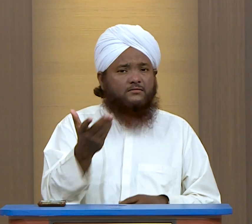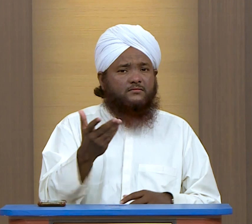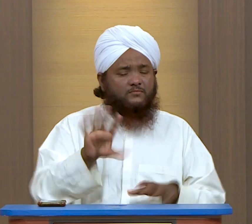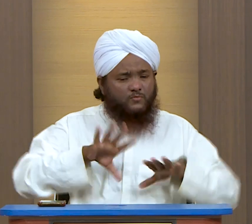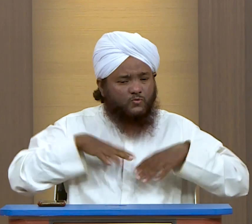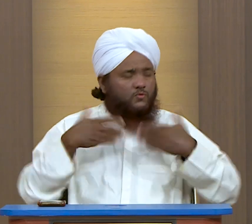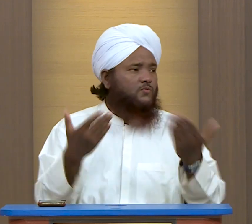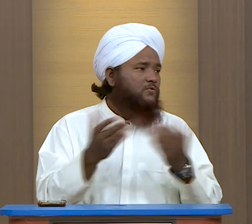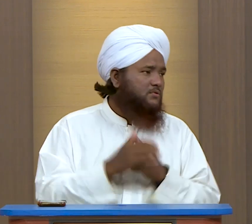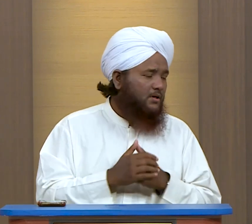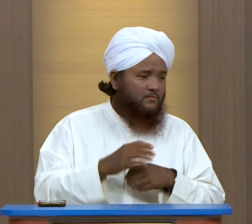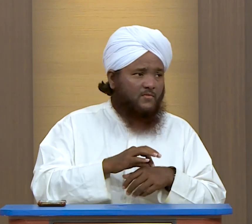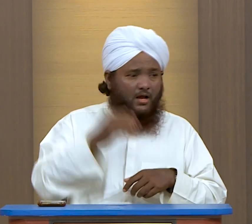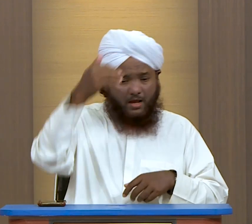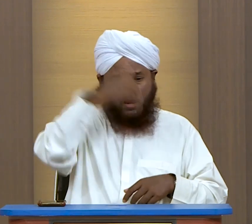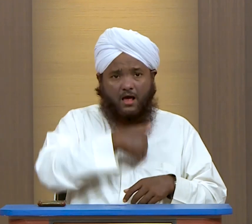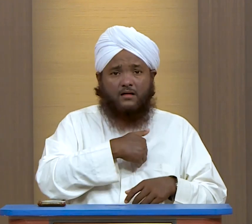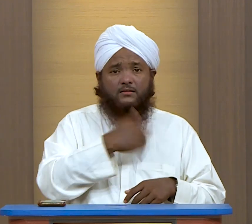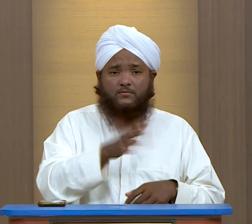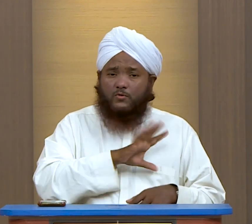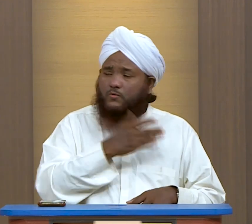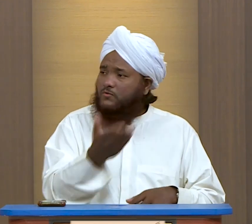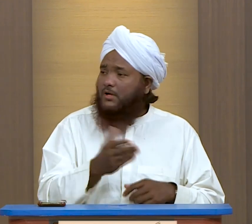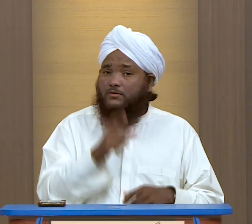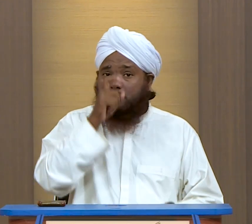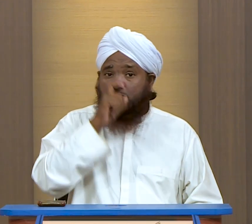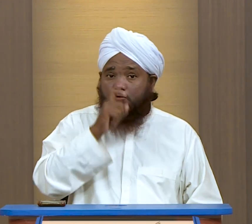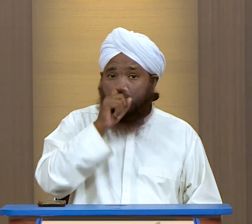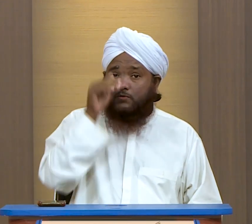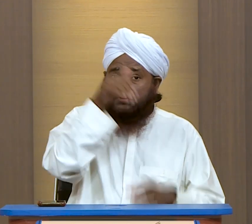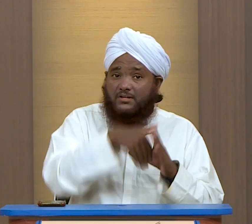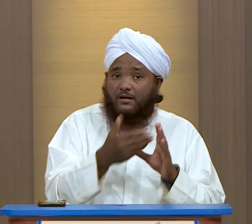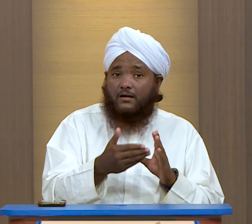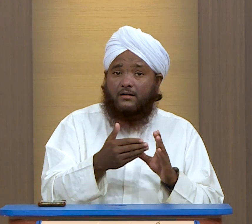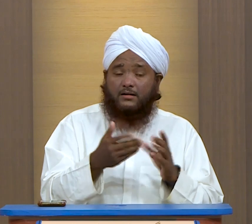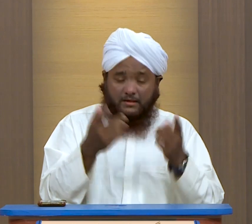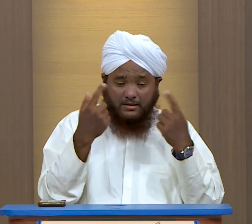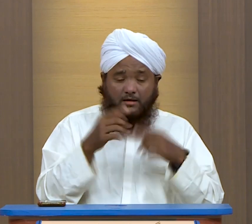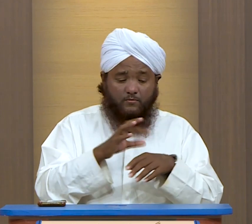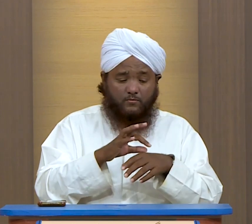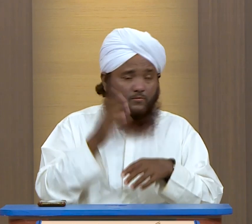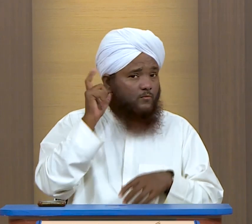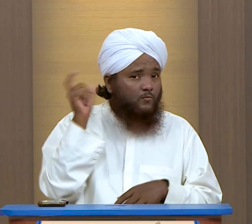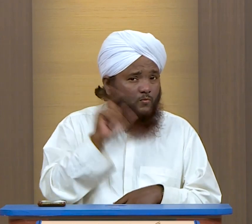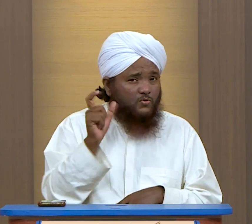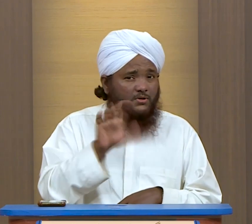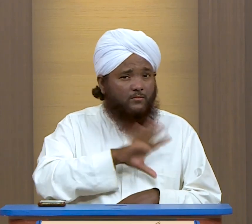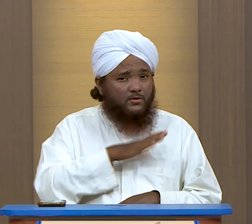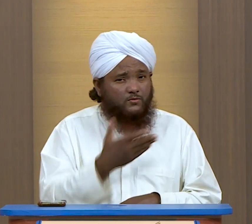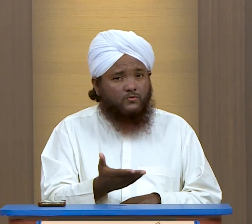کا بھی سبب بنتا ہے۔ جھوٹ ایک ایسا مرض ہے جو ایمان کو کمزور و ناتواں کرتا چلا جاتا ہے۔ جھوٹ کا مرض لاحق